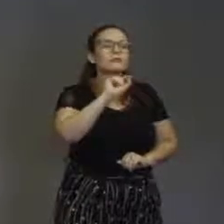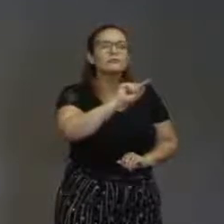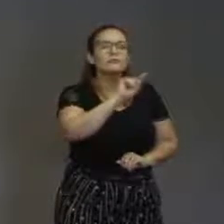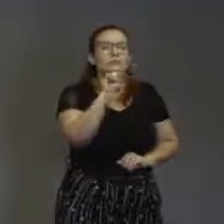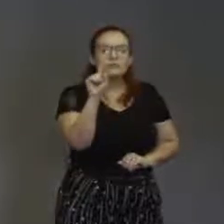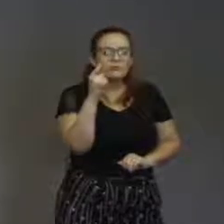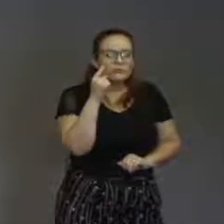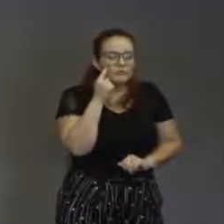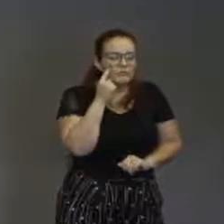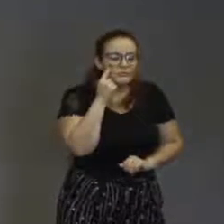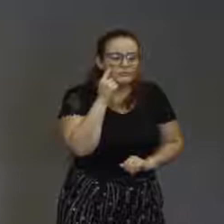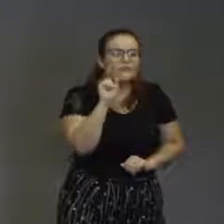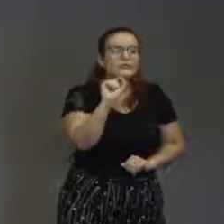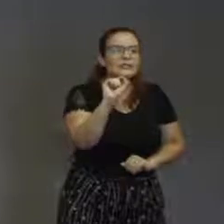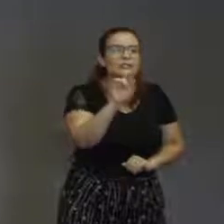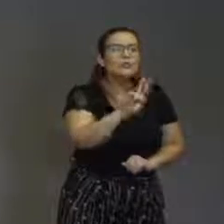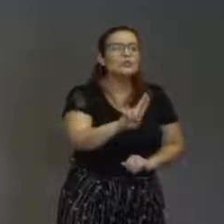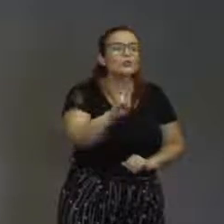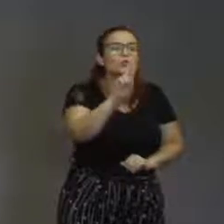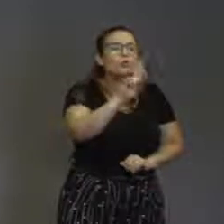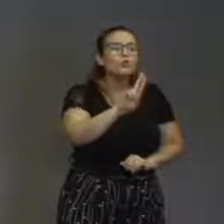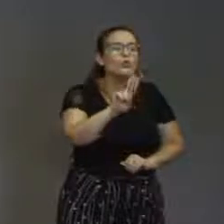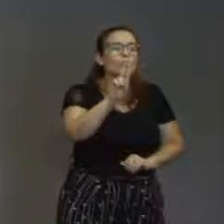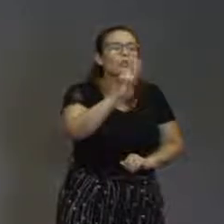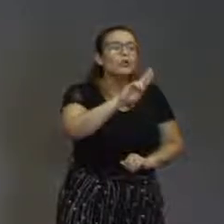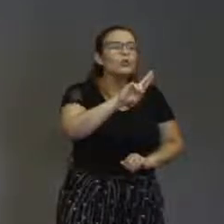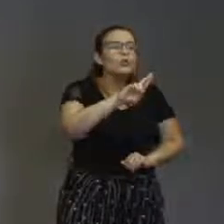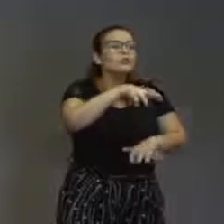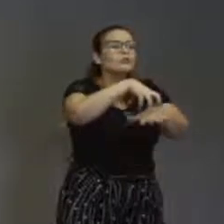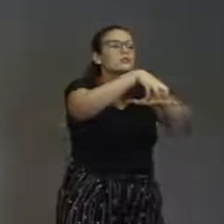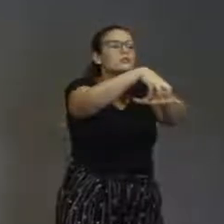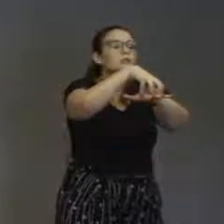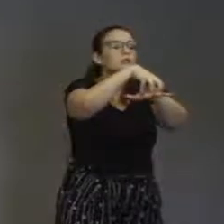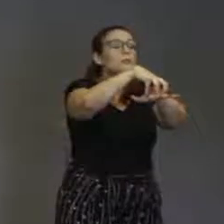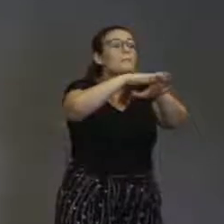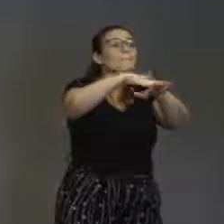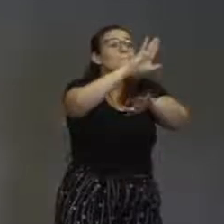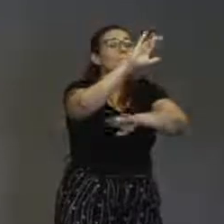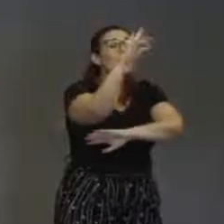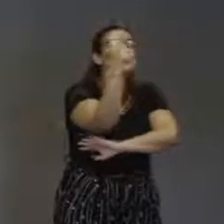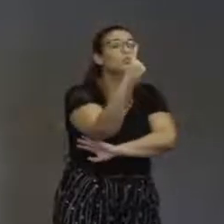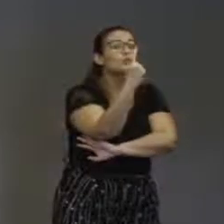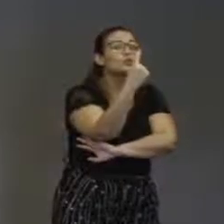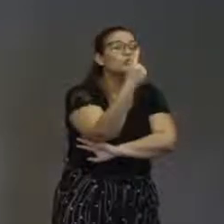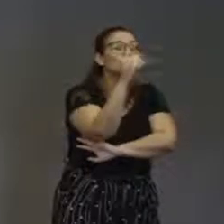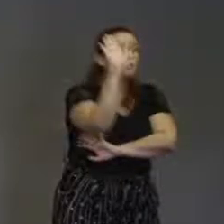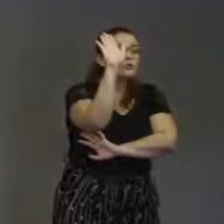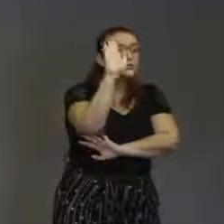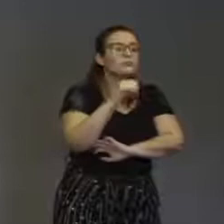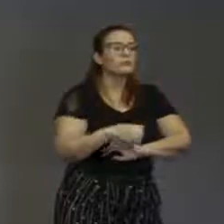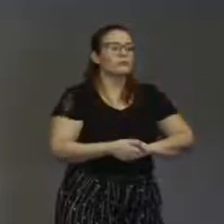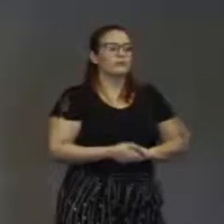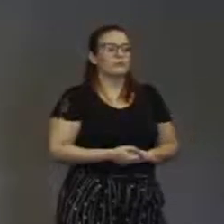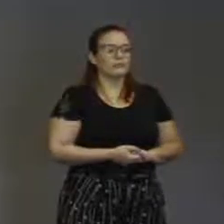Vamos ver. Quem usou mais de um meio de locomoção para chegar aqui, um modal?